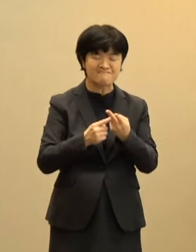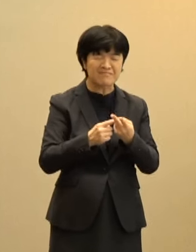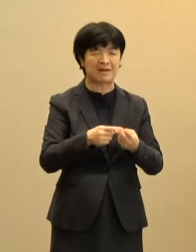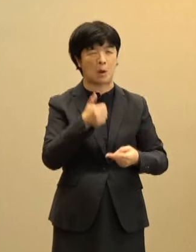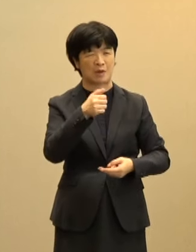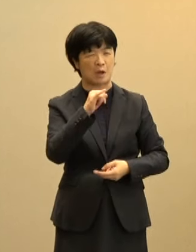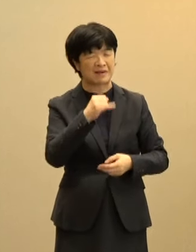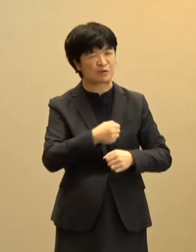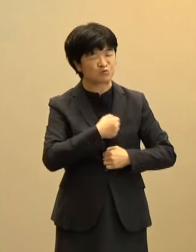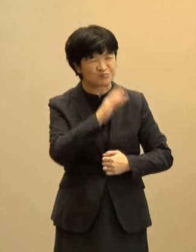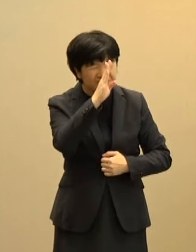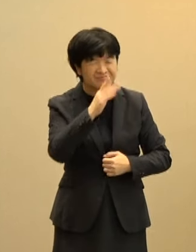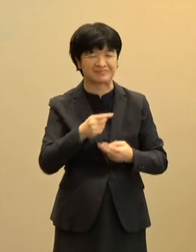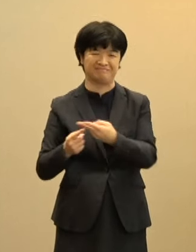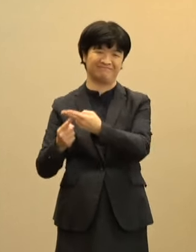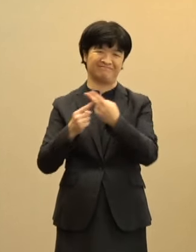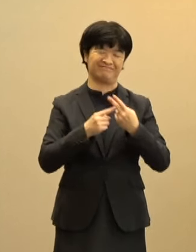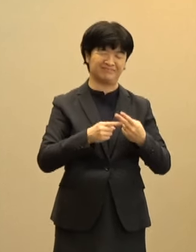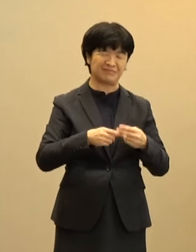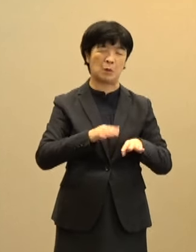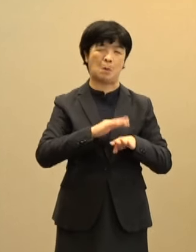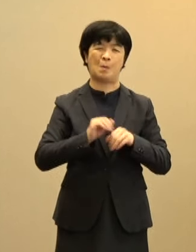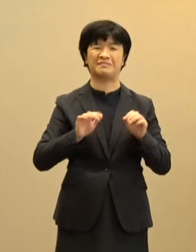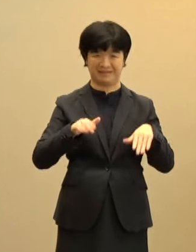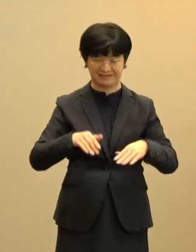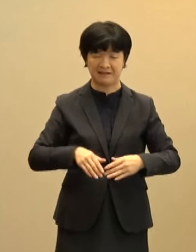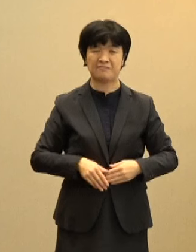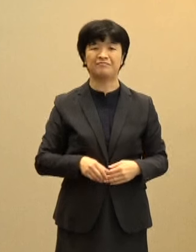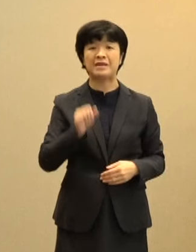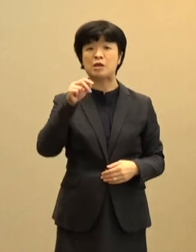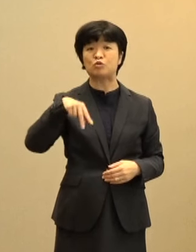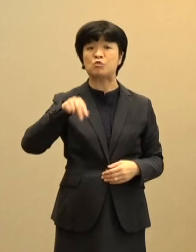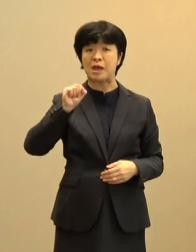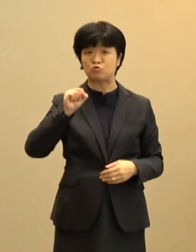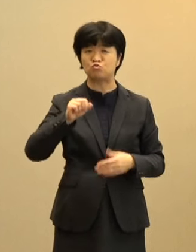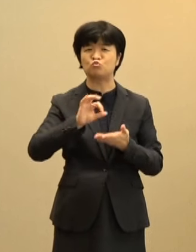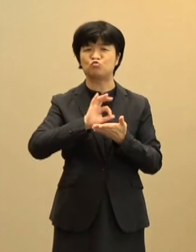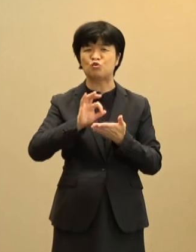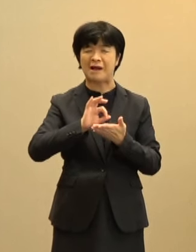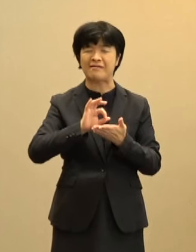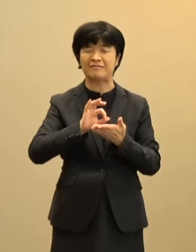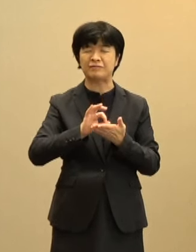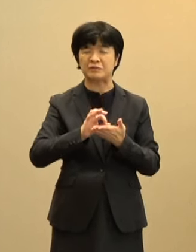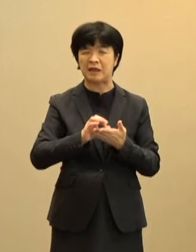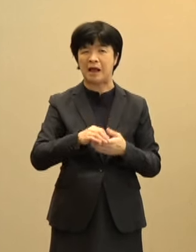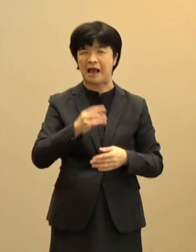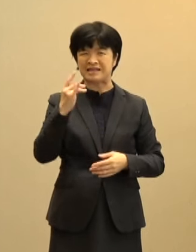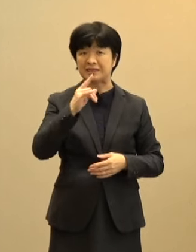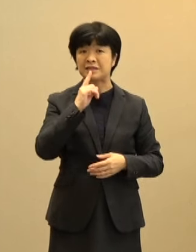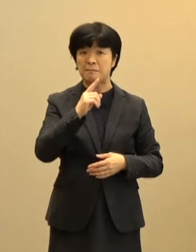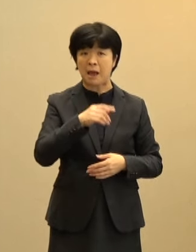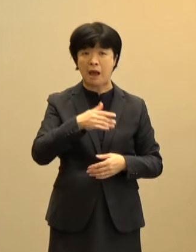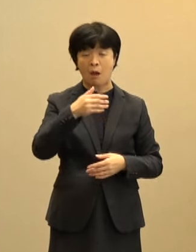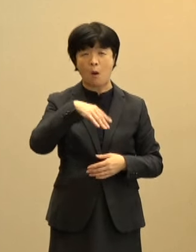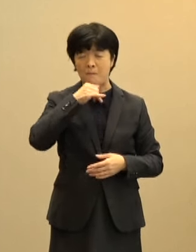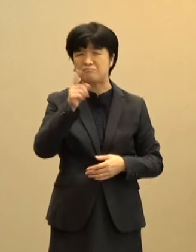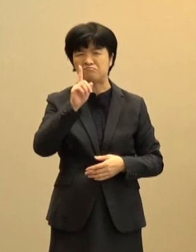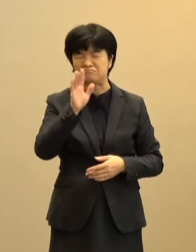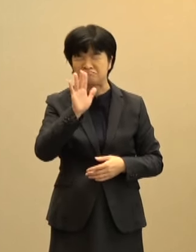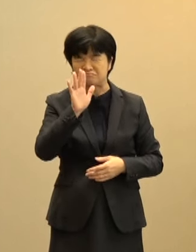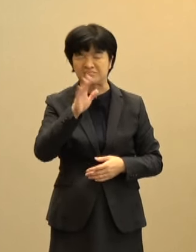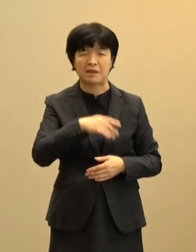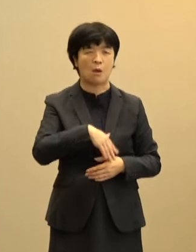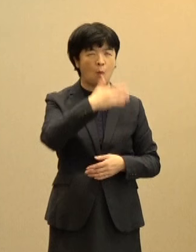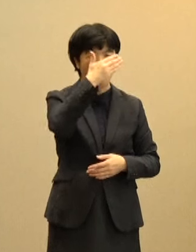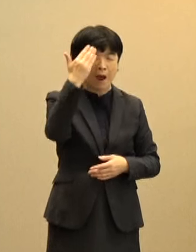てもらったところです。さらに SNS 等悪用者詐欺に対しては幅広い年代で被害が発生をしていることから、千葉県公